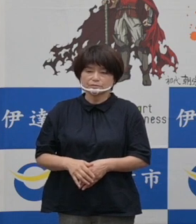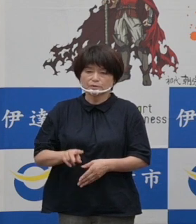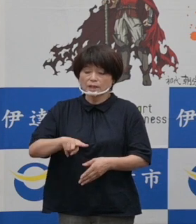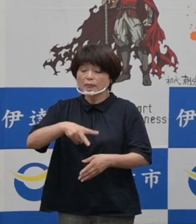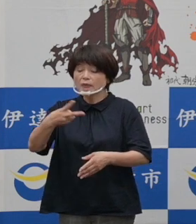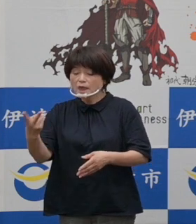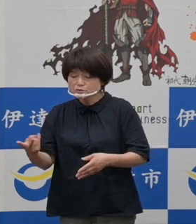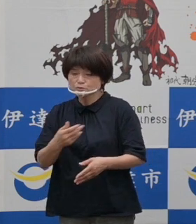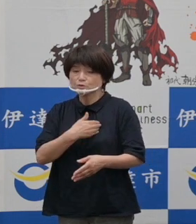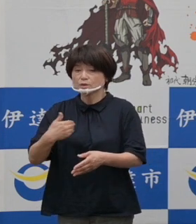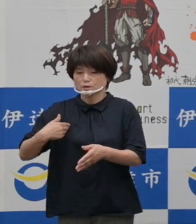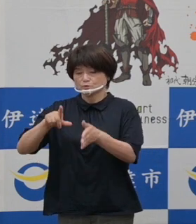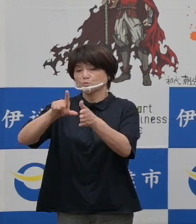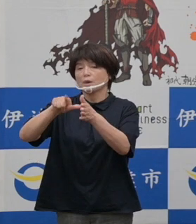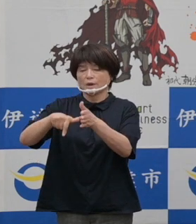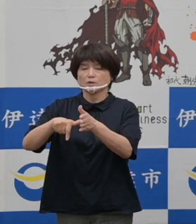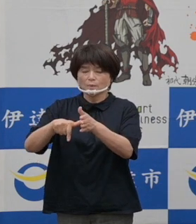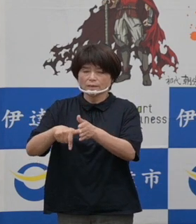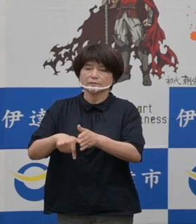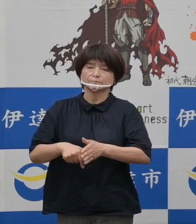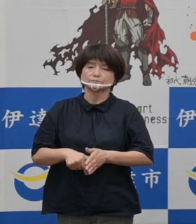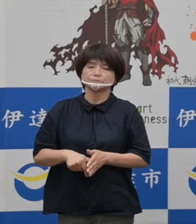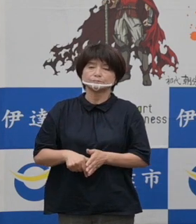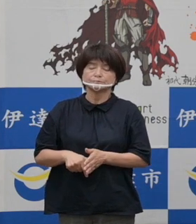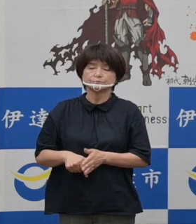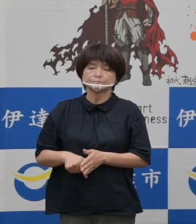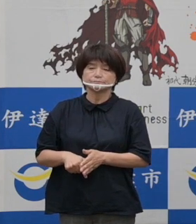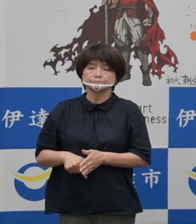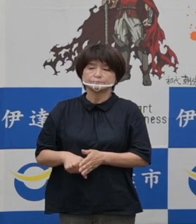できる見通しが立った時点で、